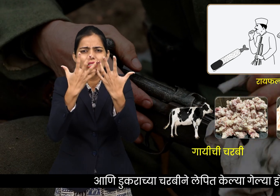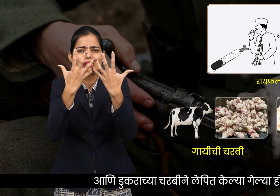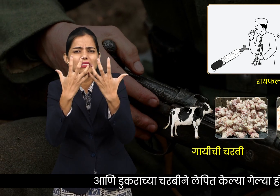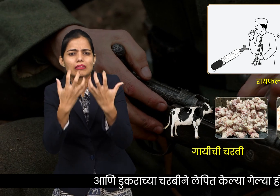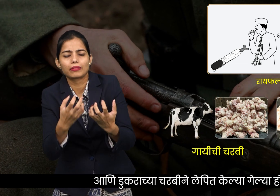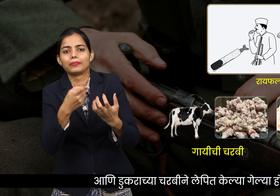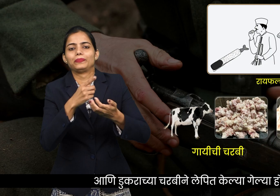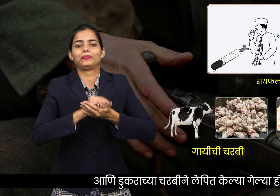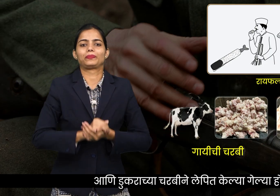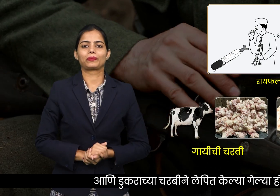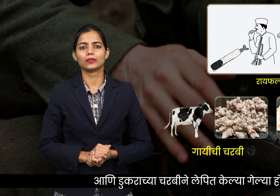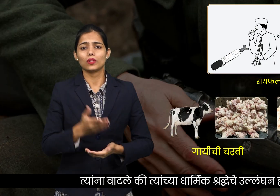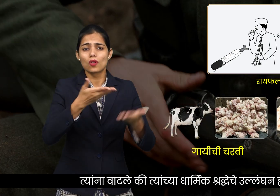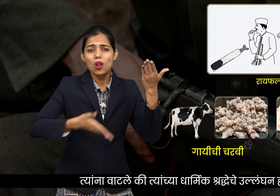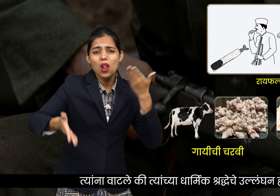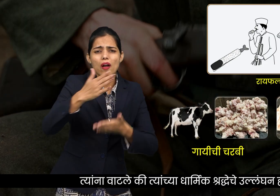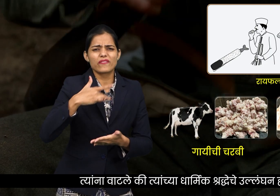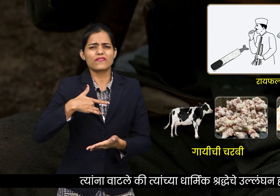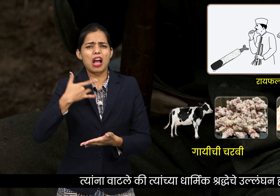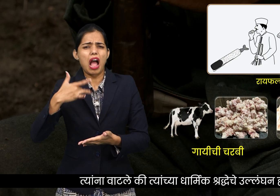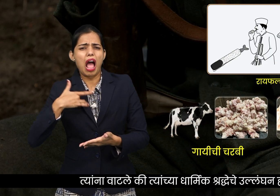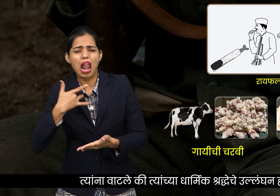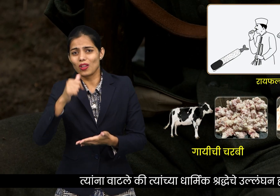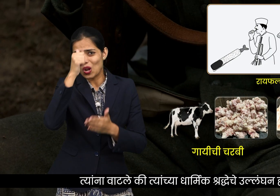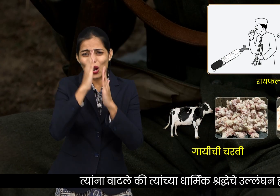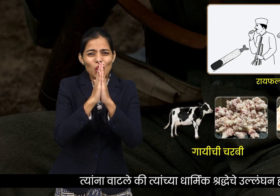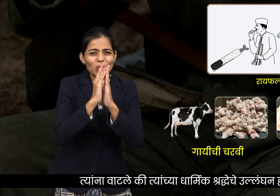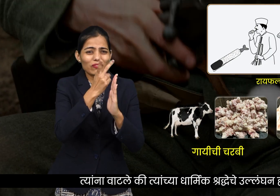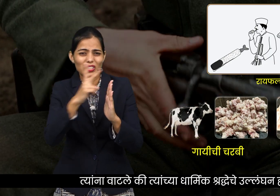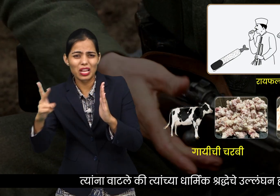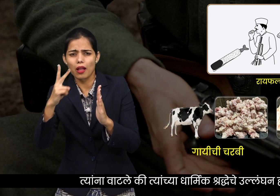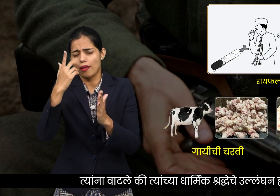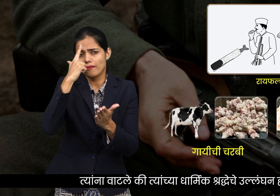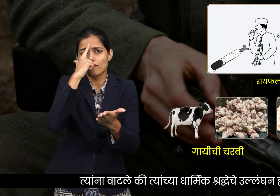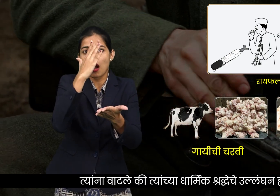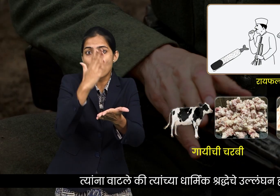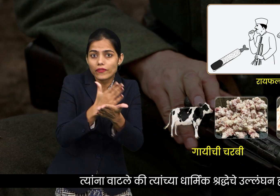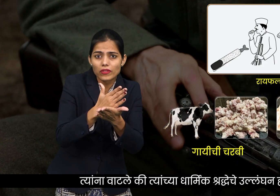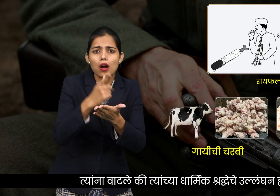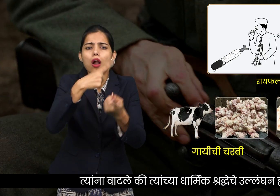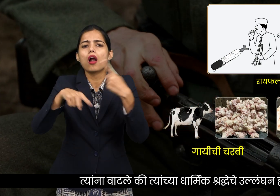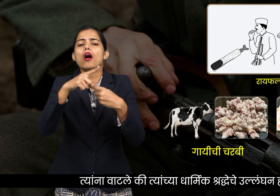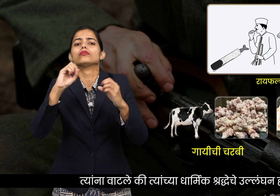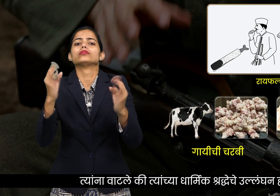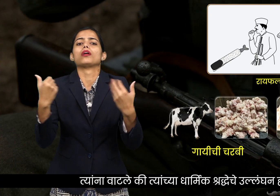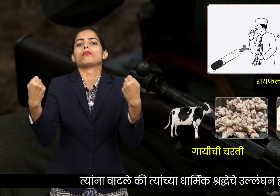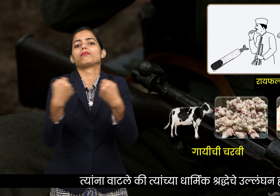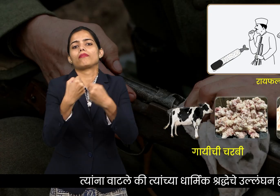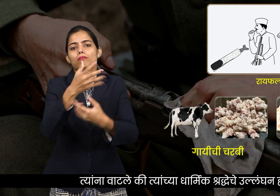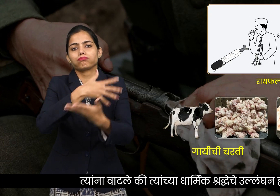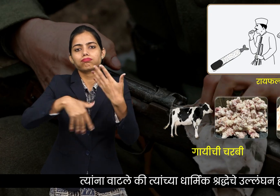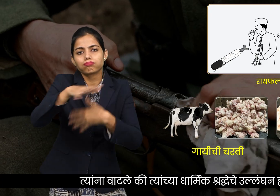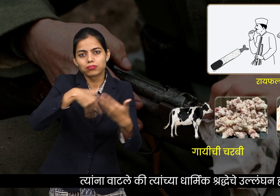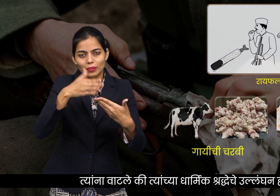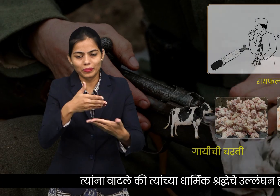केल्या गेल्या होत्या. ज्ञाना वाटले की त्यांच्या धार्मिक श्रद्धेचे उल्लंघन होत